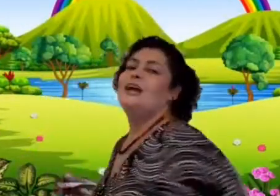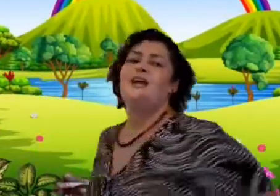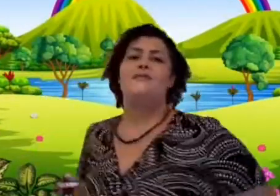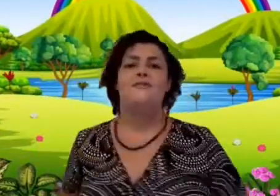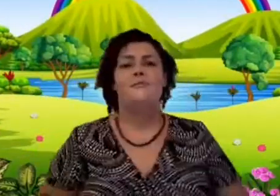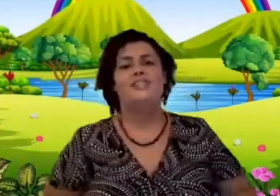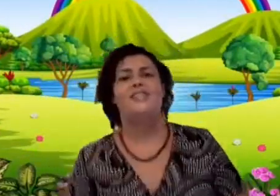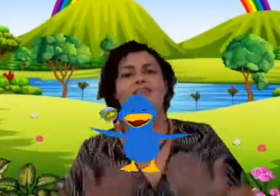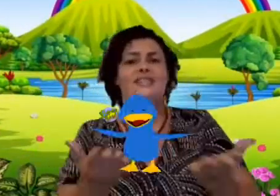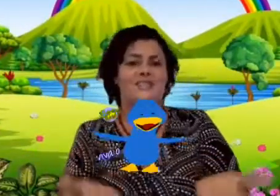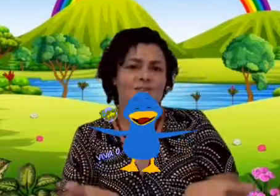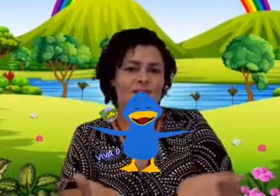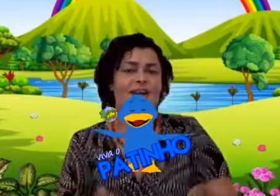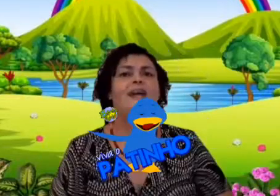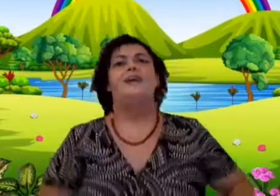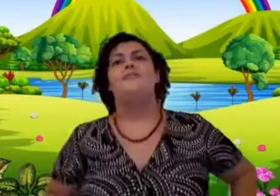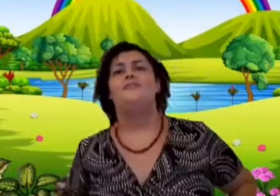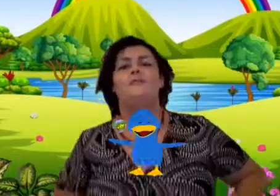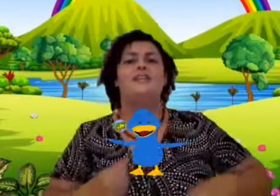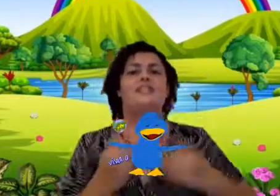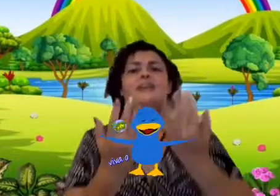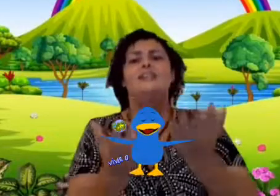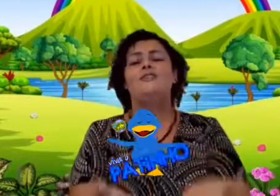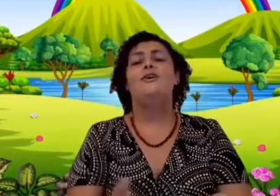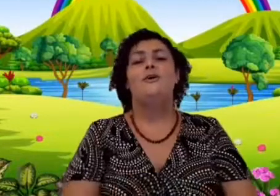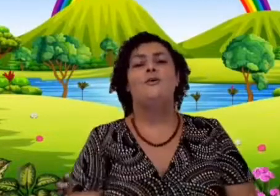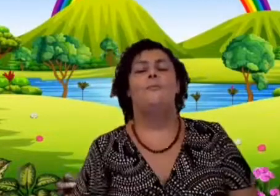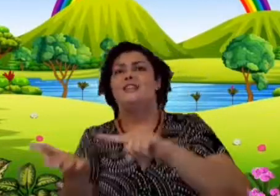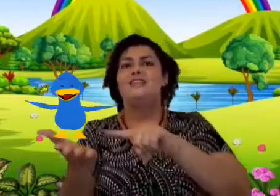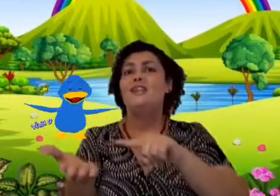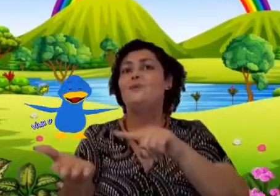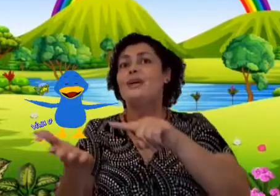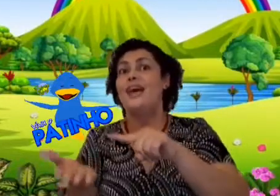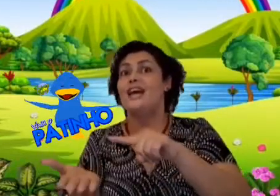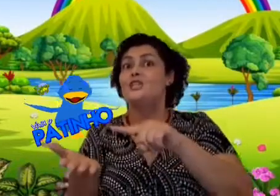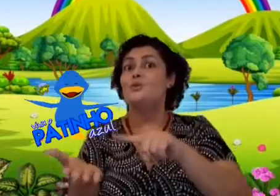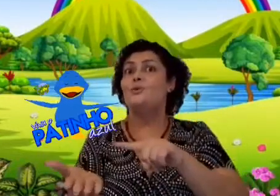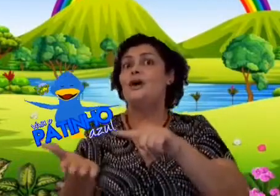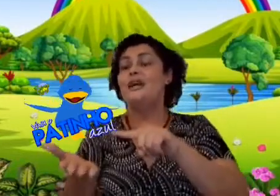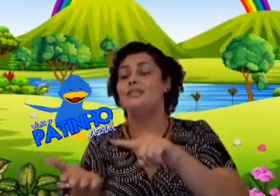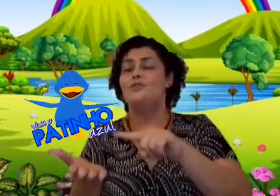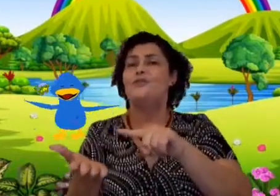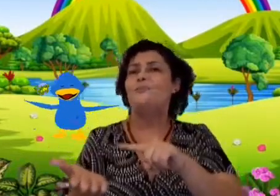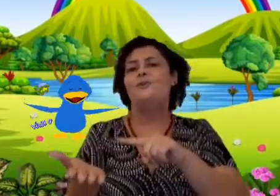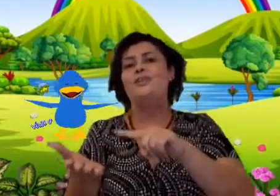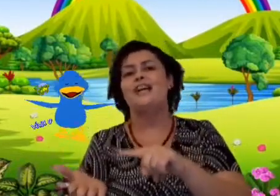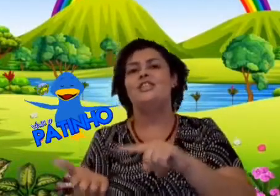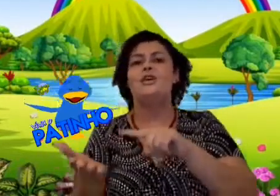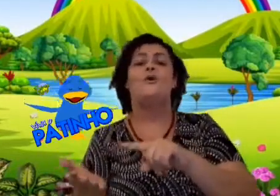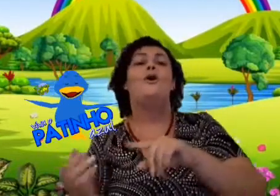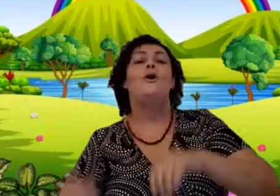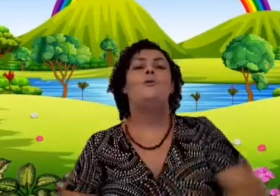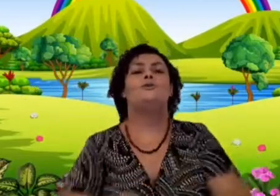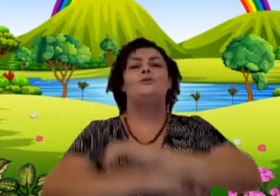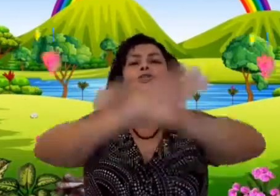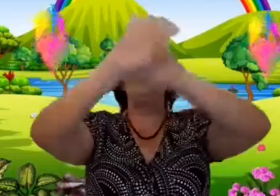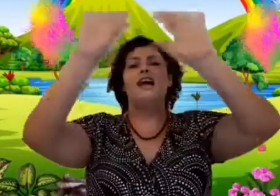vivo patinho azul vivo patinho azul por patinho que era azul resolveu mudar de coco os do